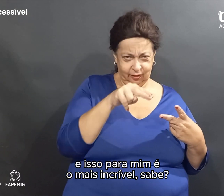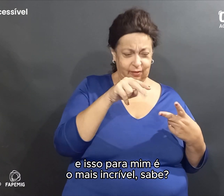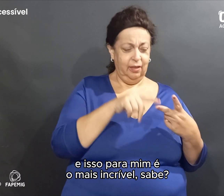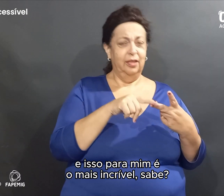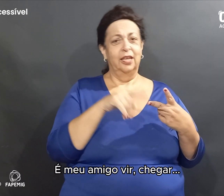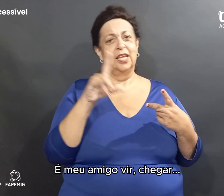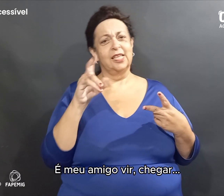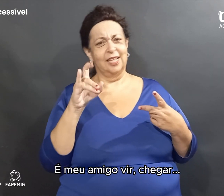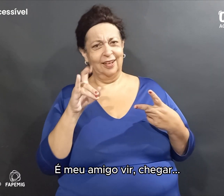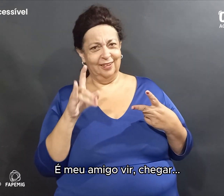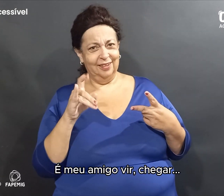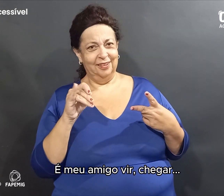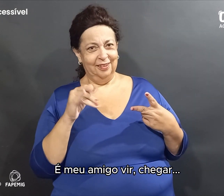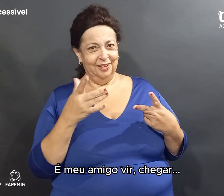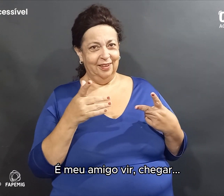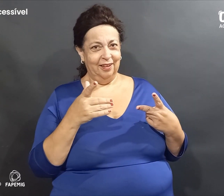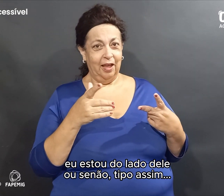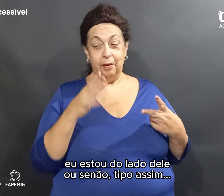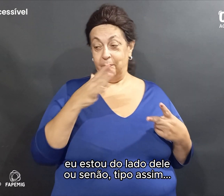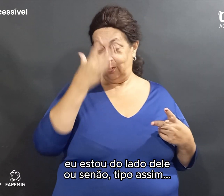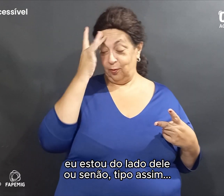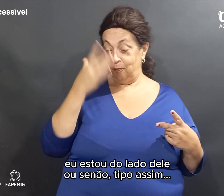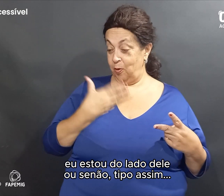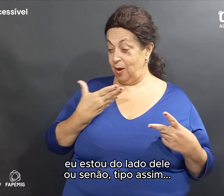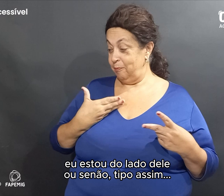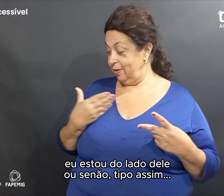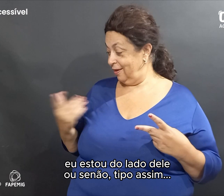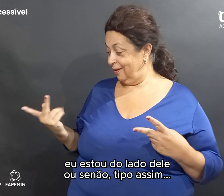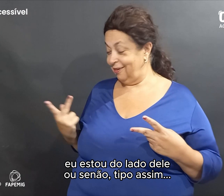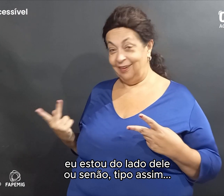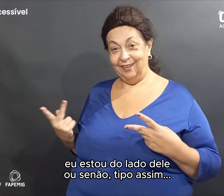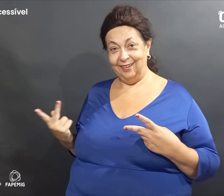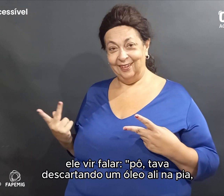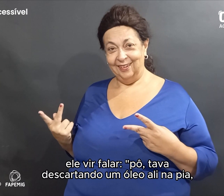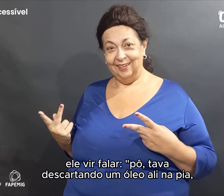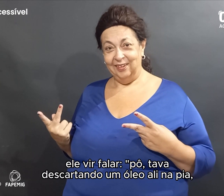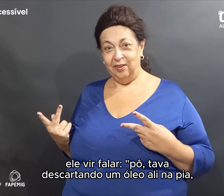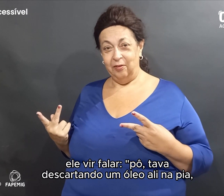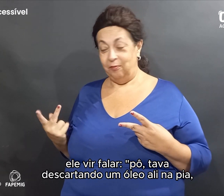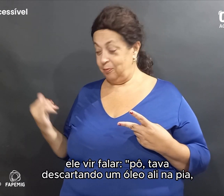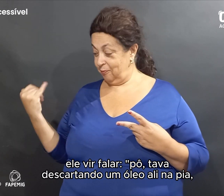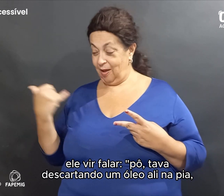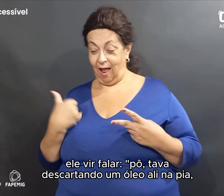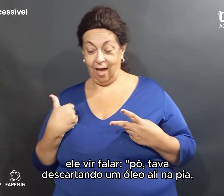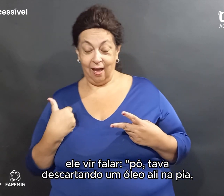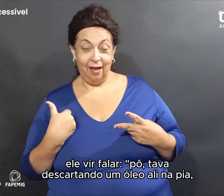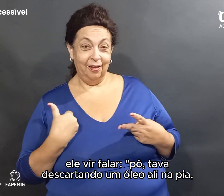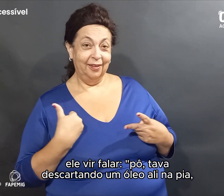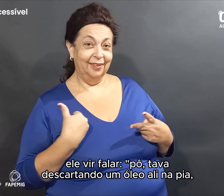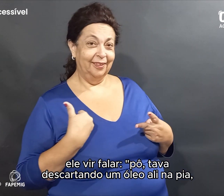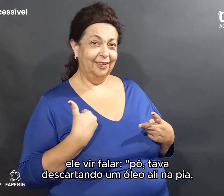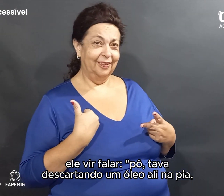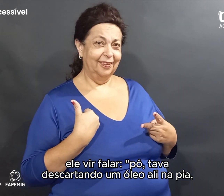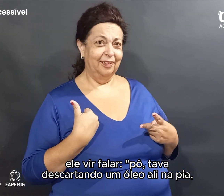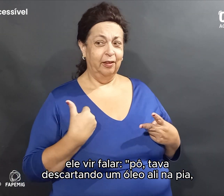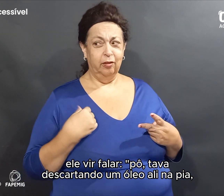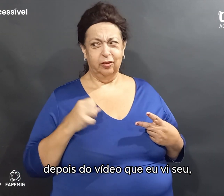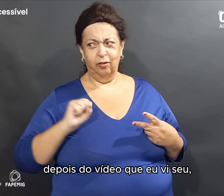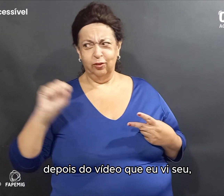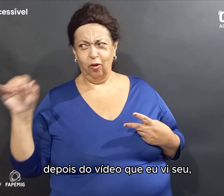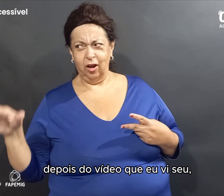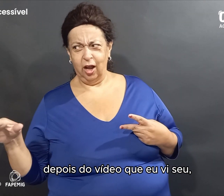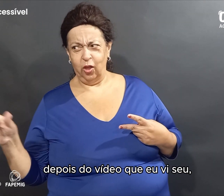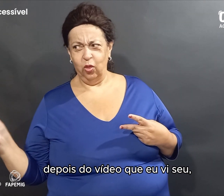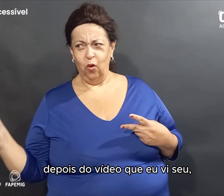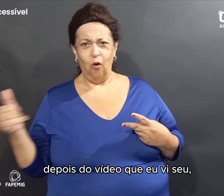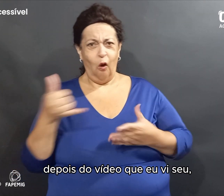mais incrível, sabe? É meu amigo vir chegar, eu tô do lado dele, ou se não, tipo assim, ele vir falar, tava descartando um óleo ali na pia